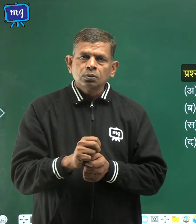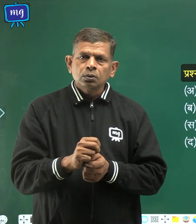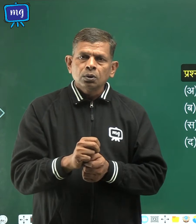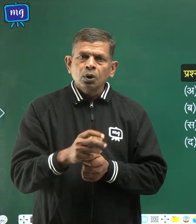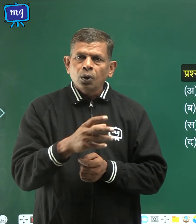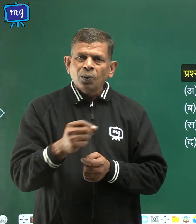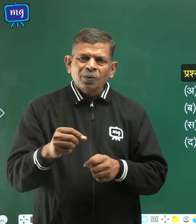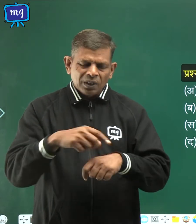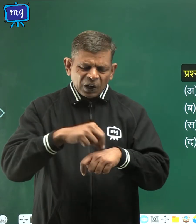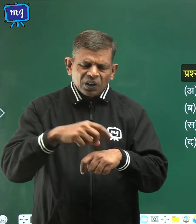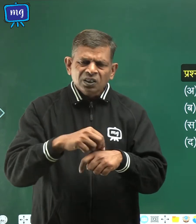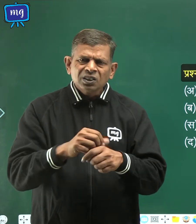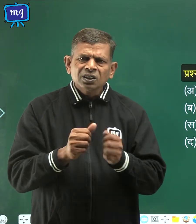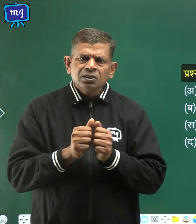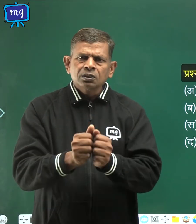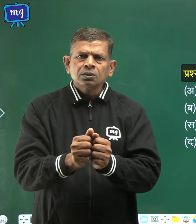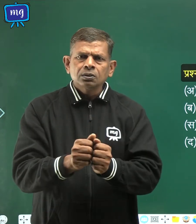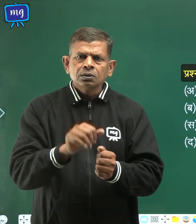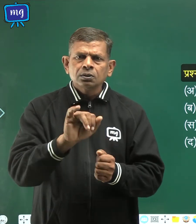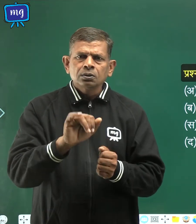व खनिज लवण की सहायता से